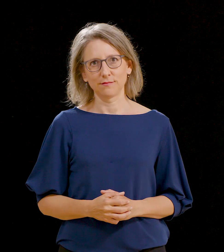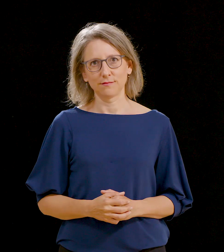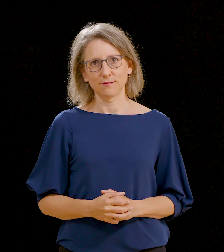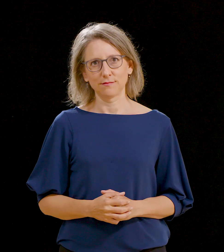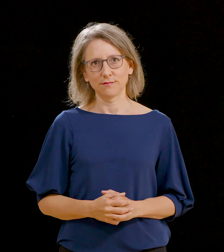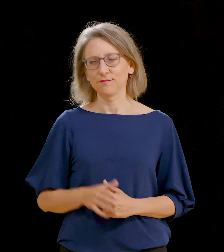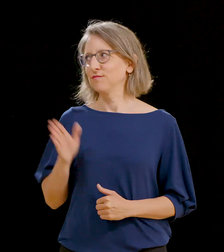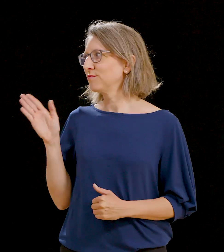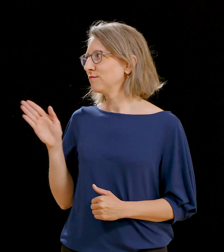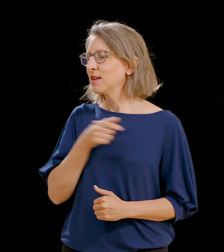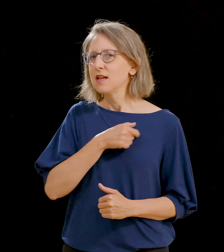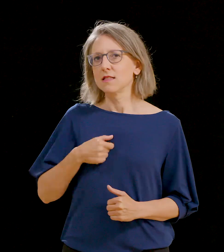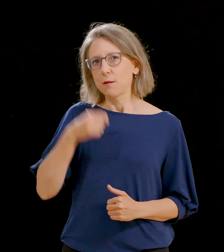Das ist Maria Wartberg.